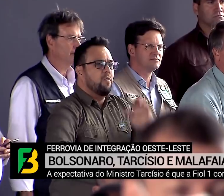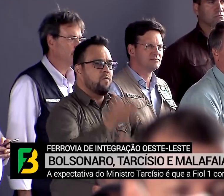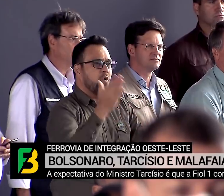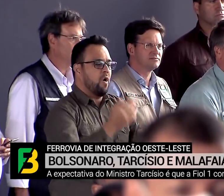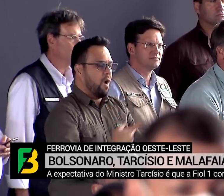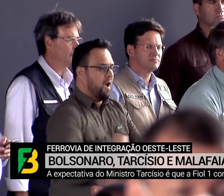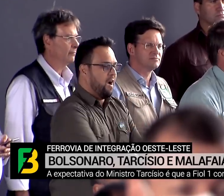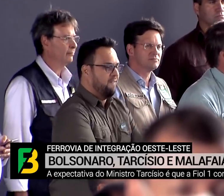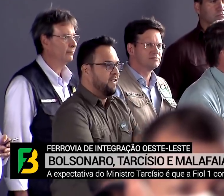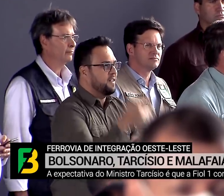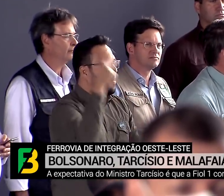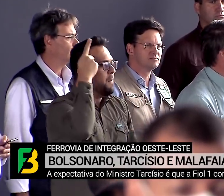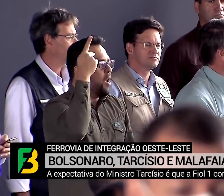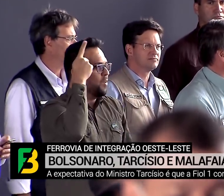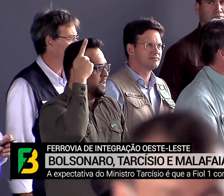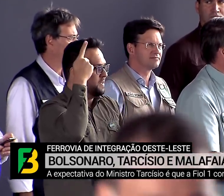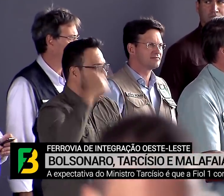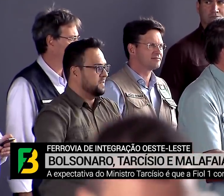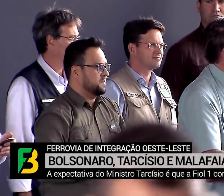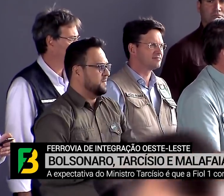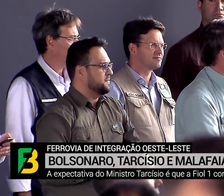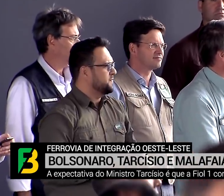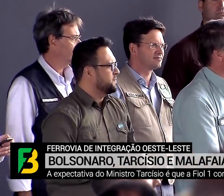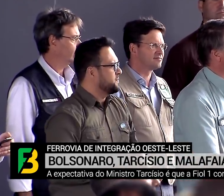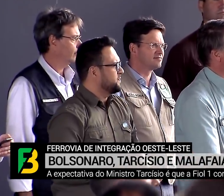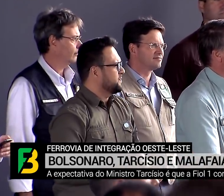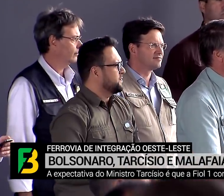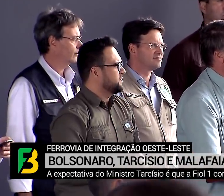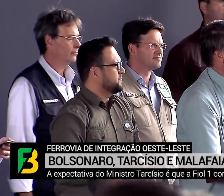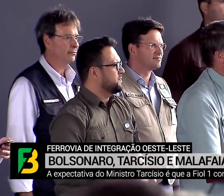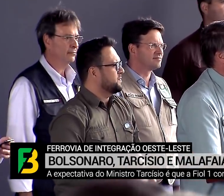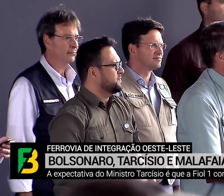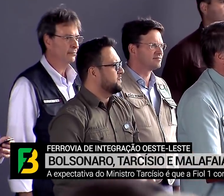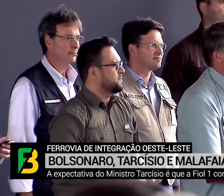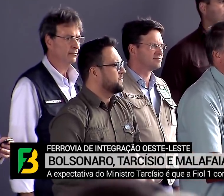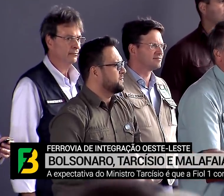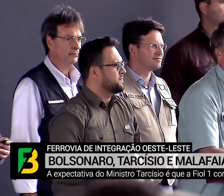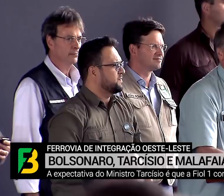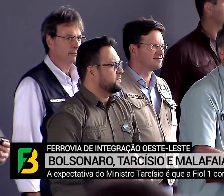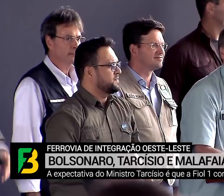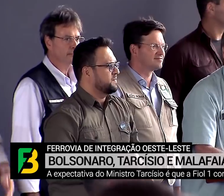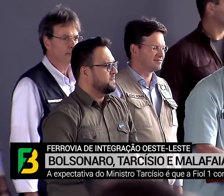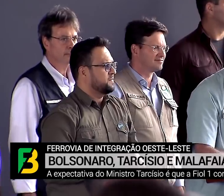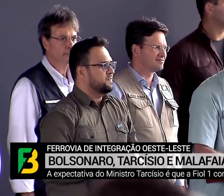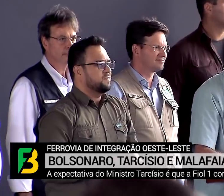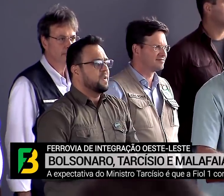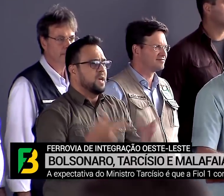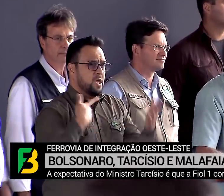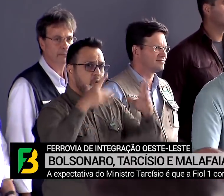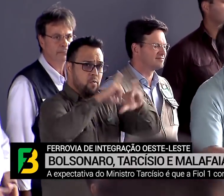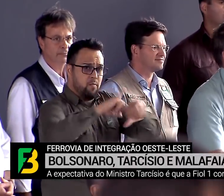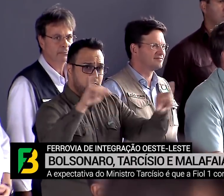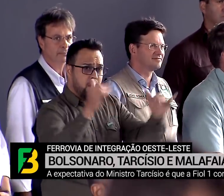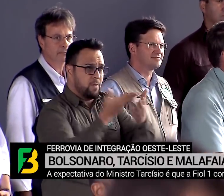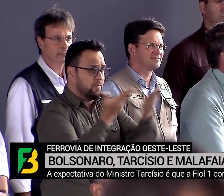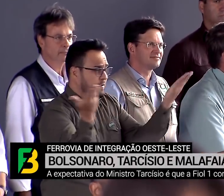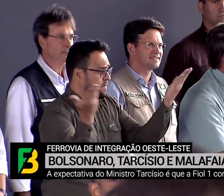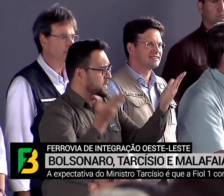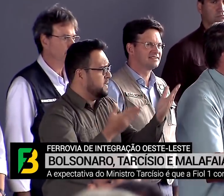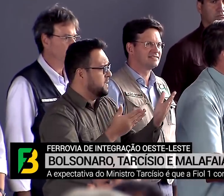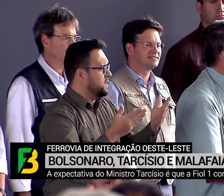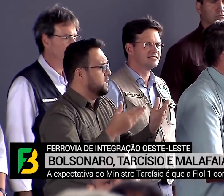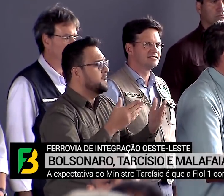Avenida Paulista lá no Estado de São Paulo eu quero dirigir a palavra todos vocês